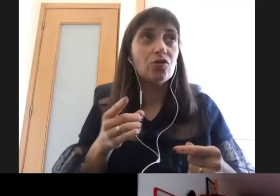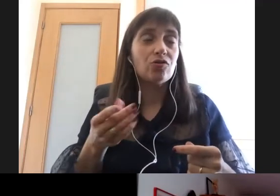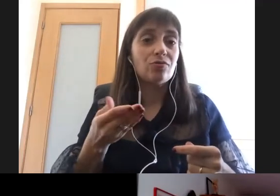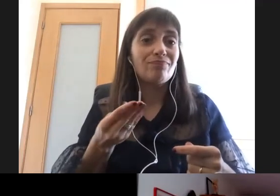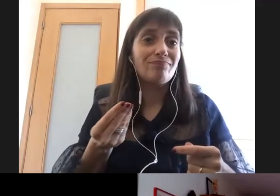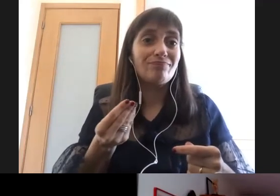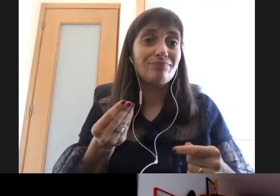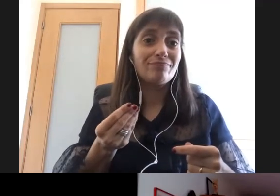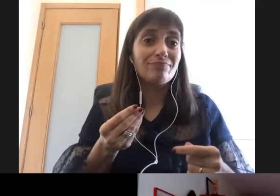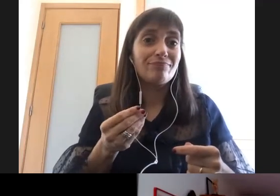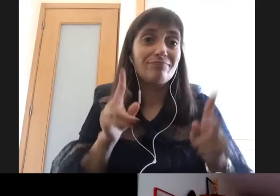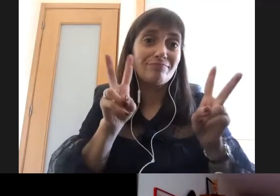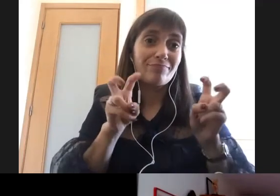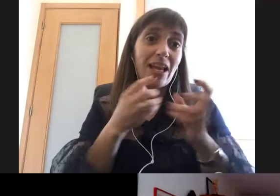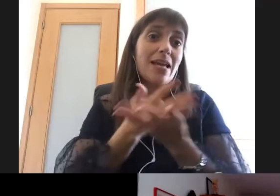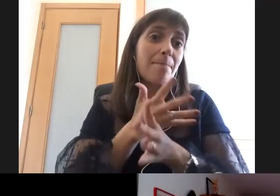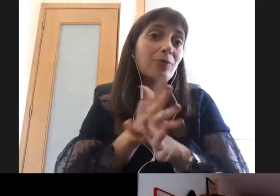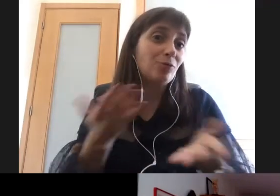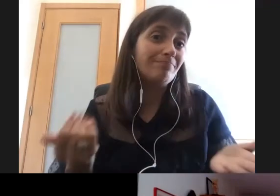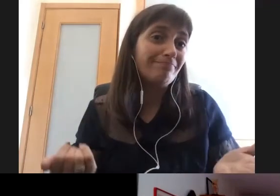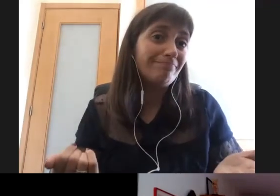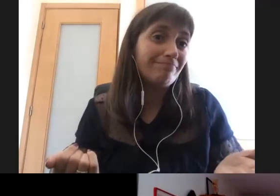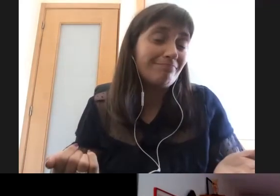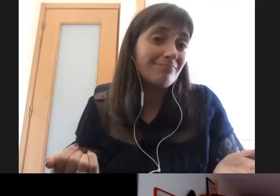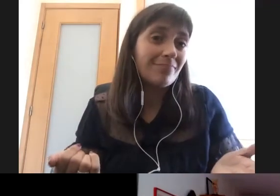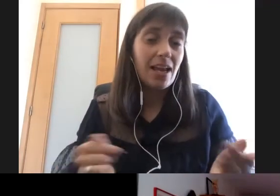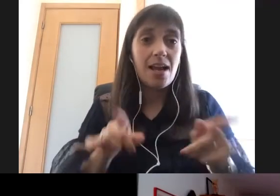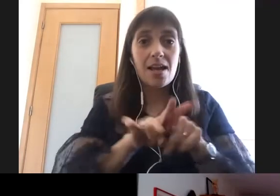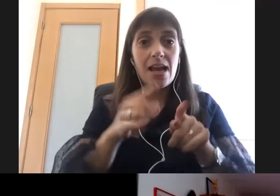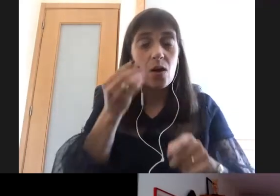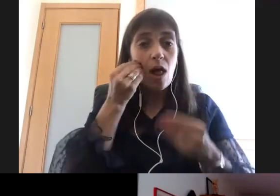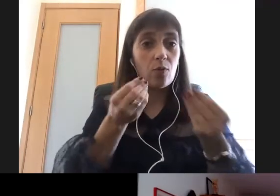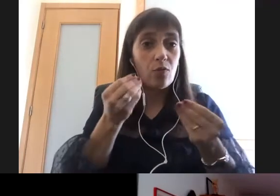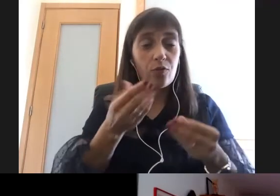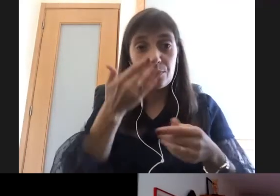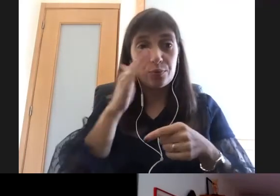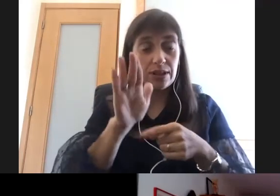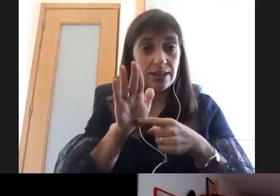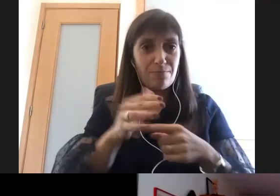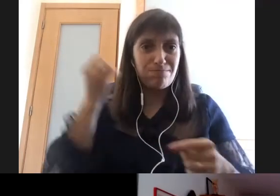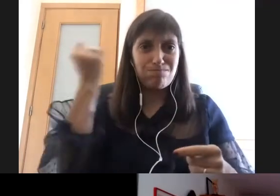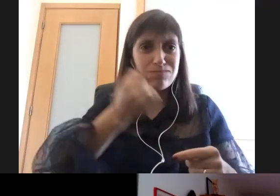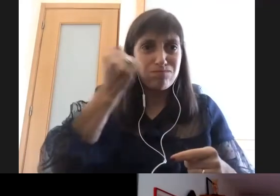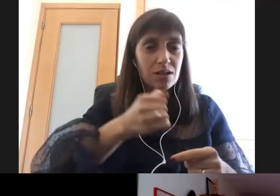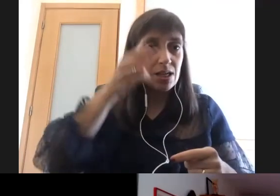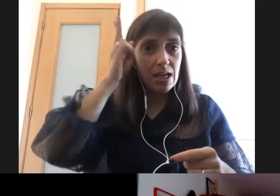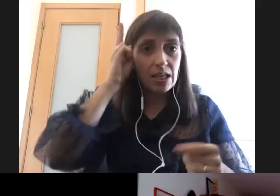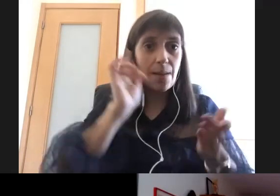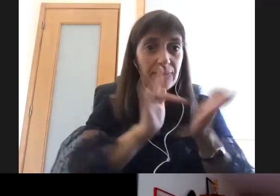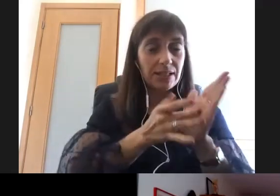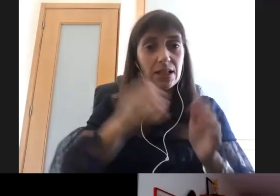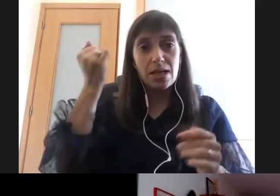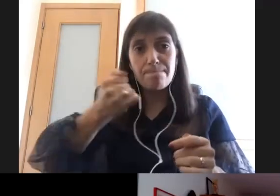queimando. Você vê como é que foi o genocídio indígena no Brasil e o genocídio indígena